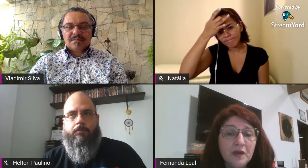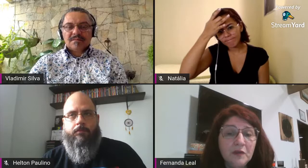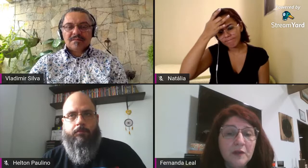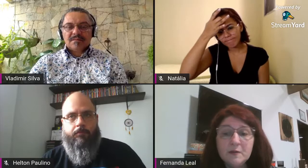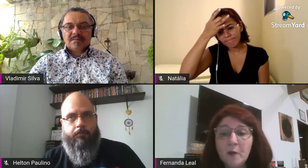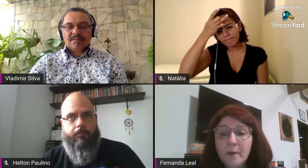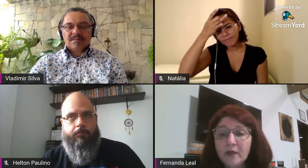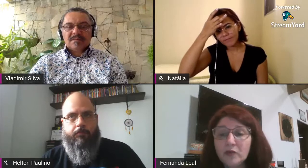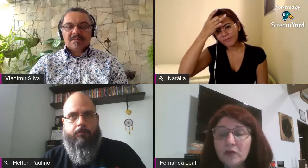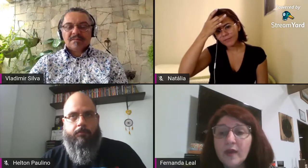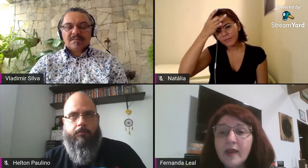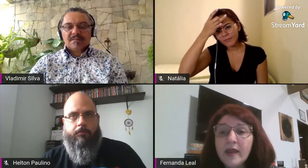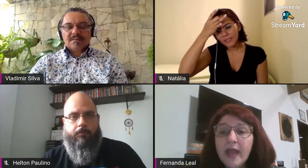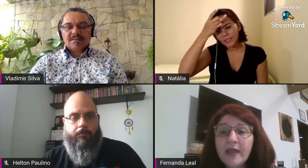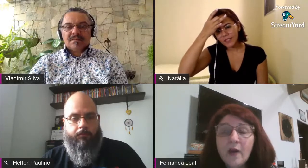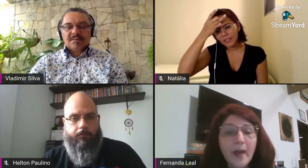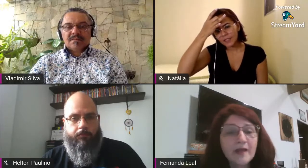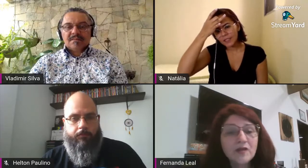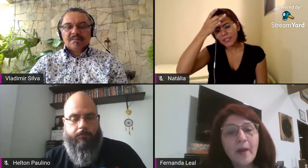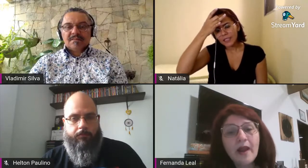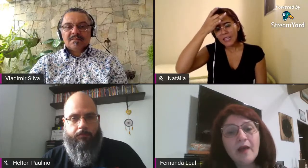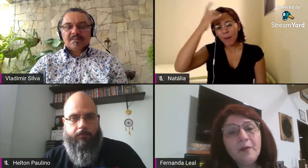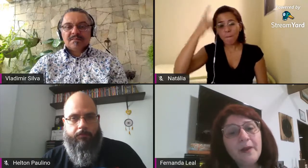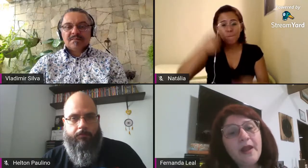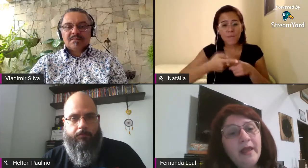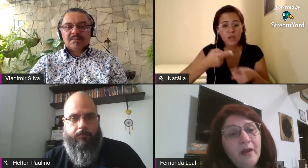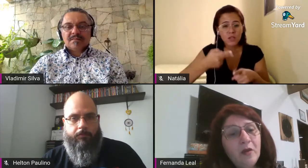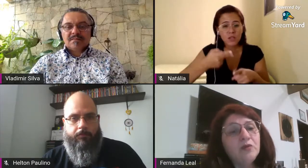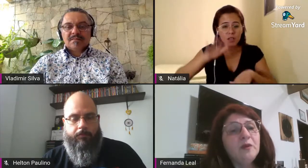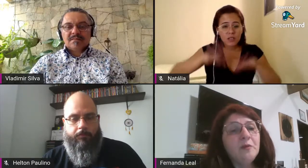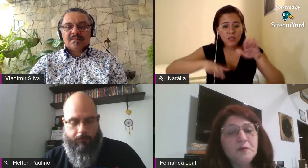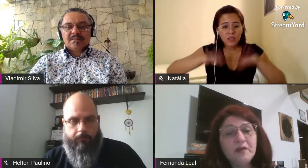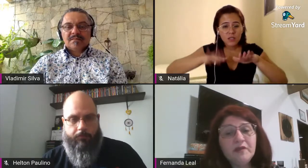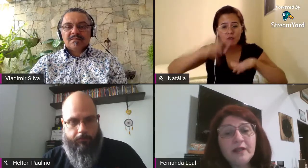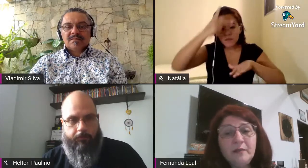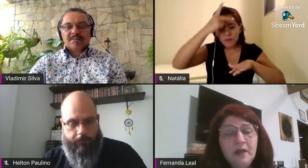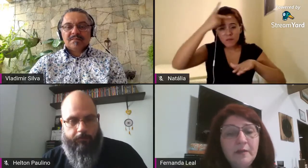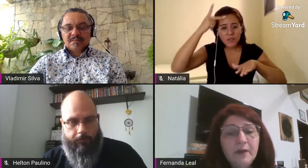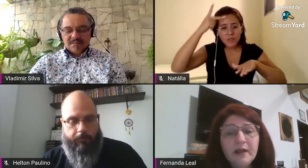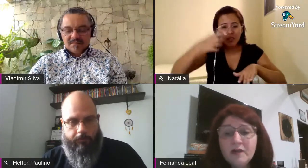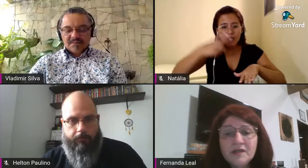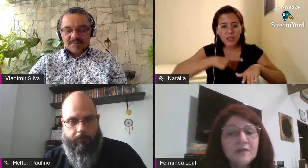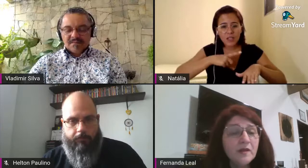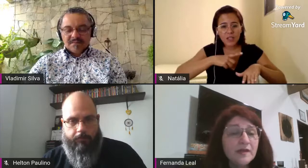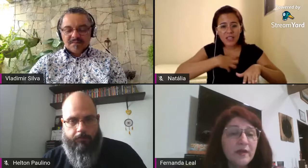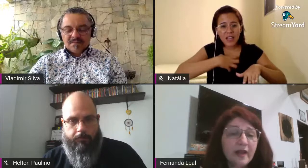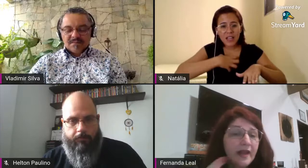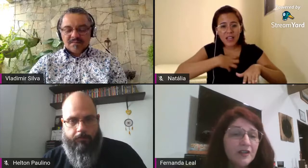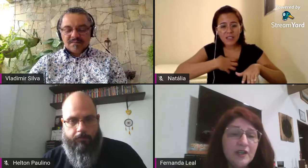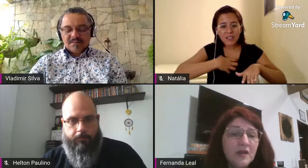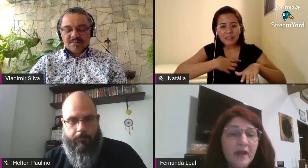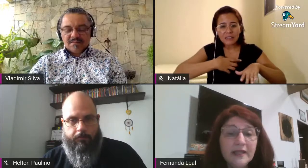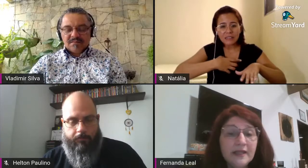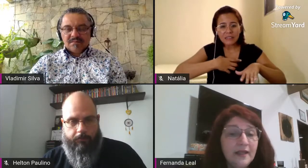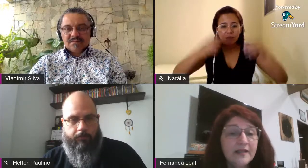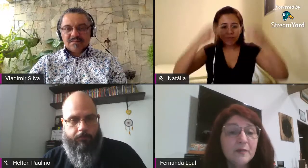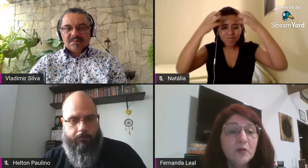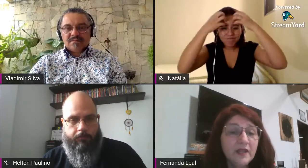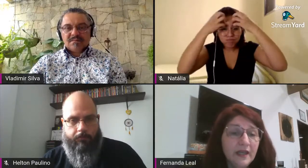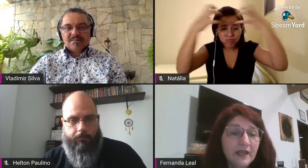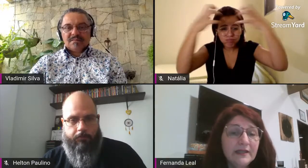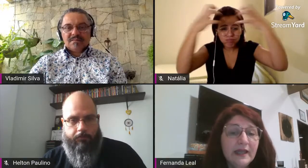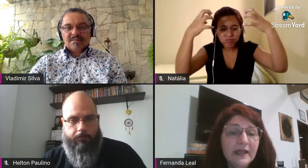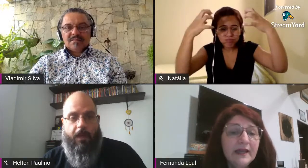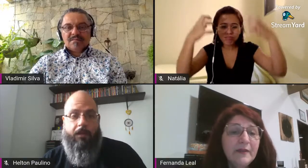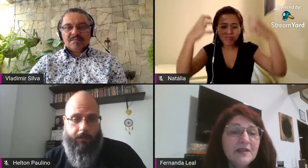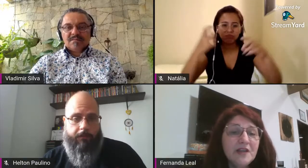gente está vivendo nesse momento. Aí eu passo a palavra para Elton, depois para Vladimir, para que vocês possam interagir, não é a ideia de